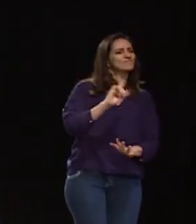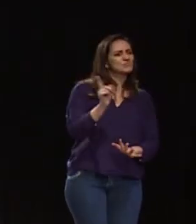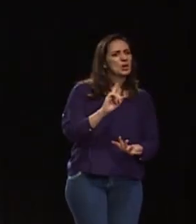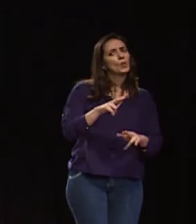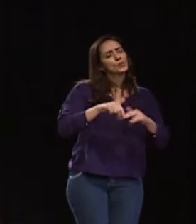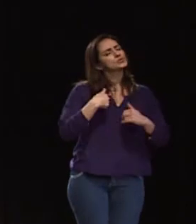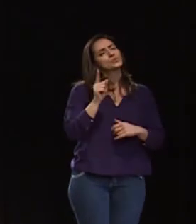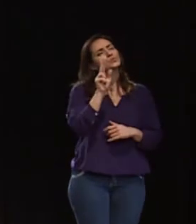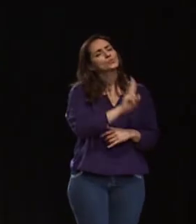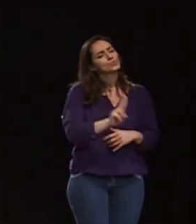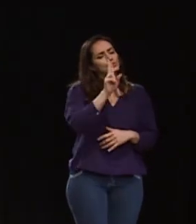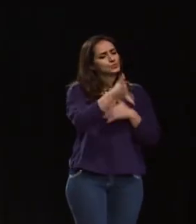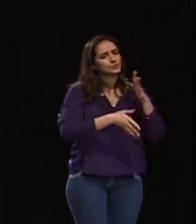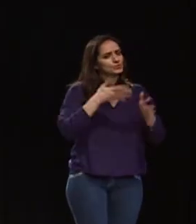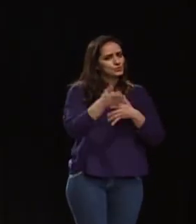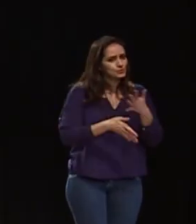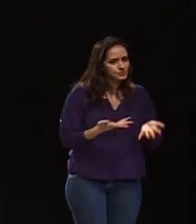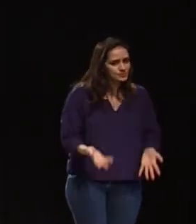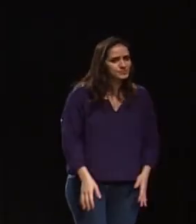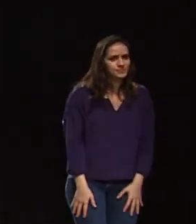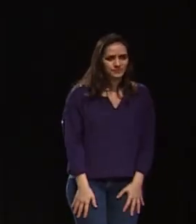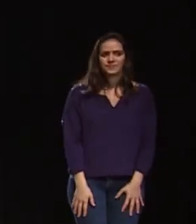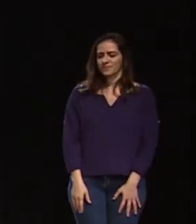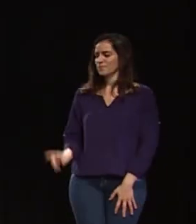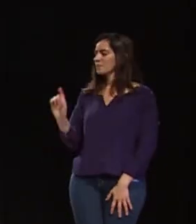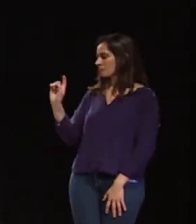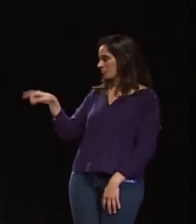sou, não tenho tanta fluência, eu não uso língua de sinais, eu não tenho boa fluência.